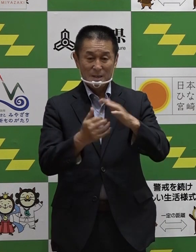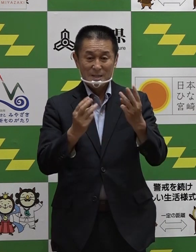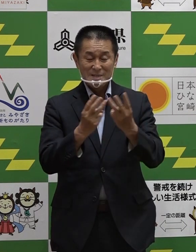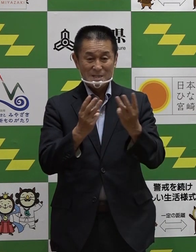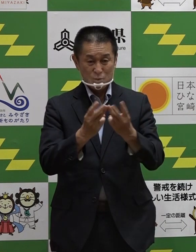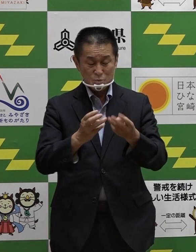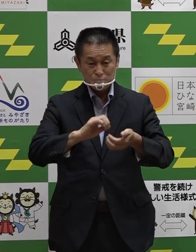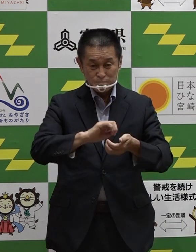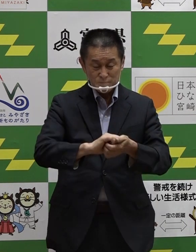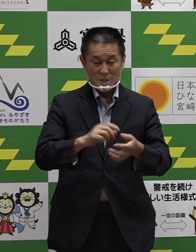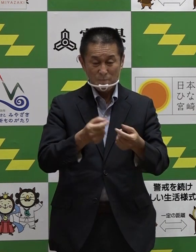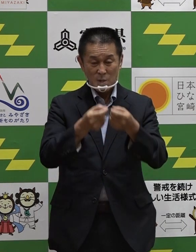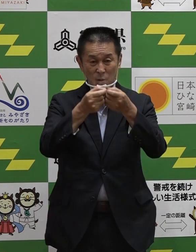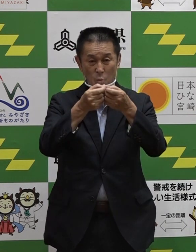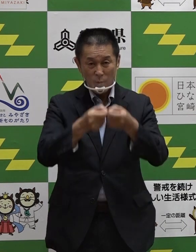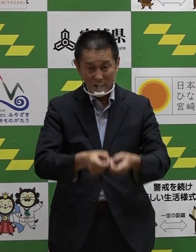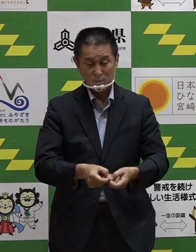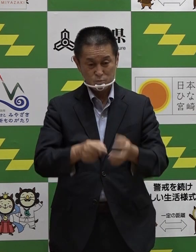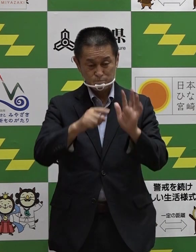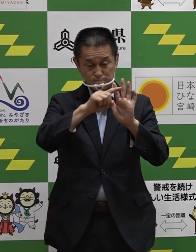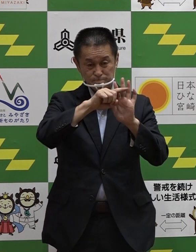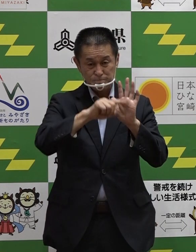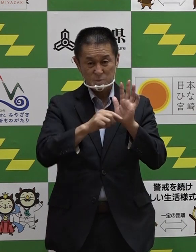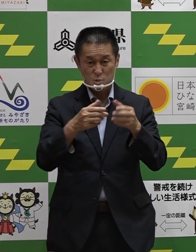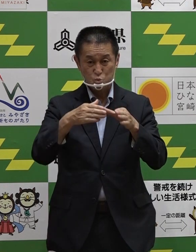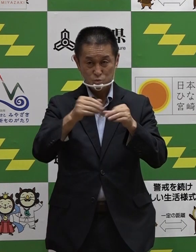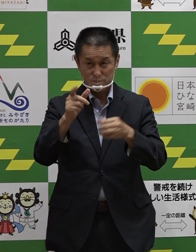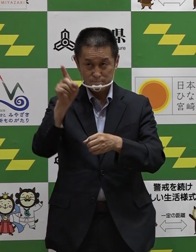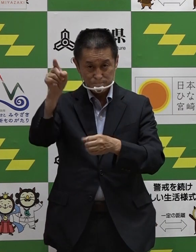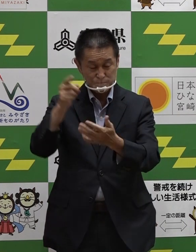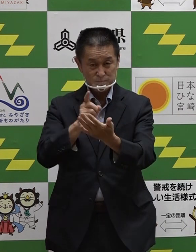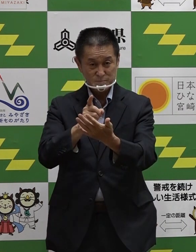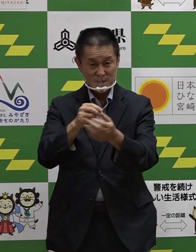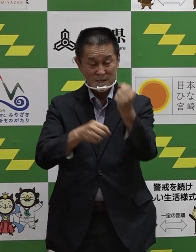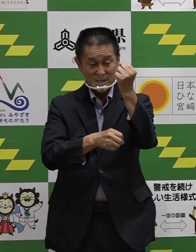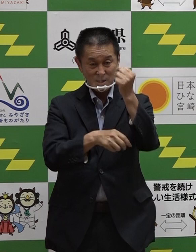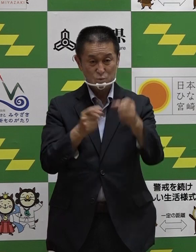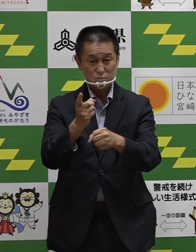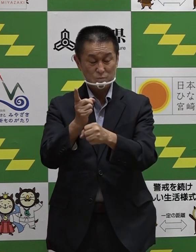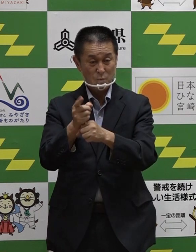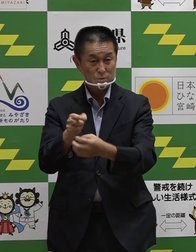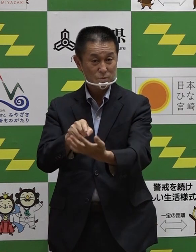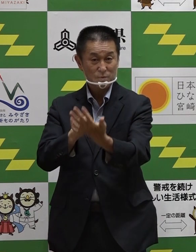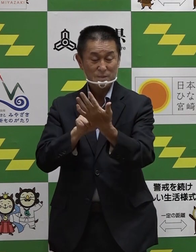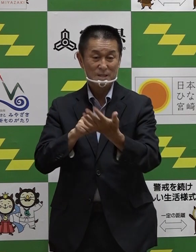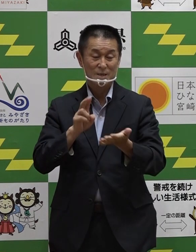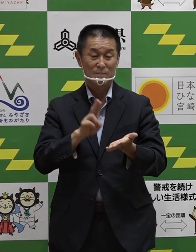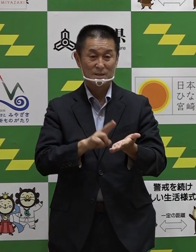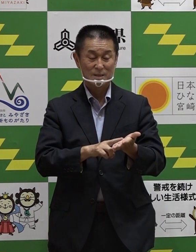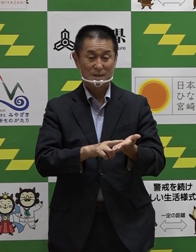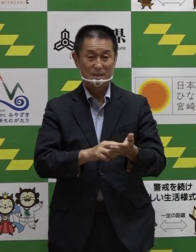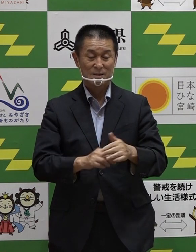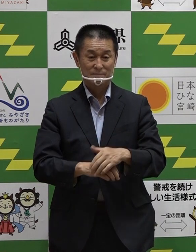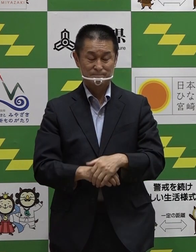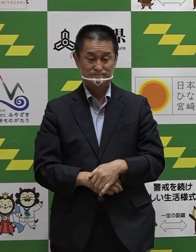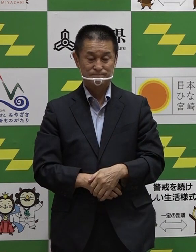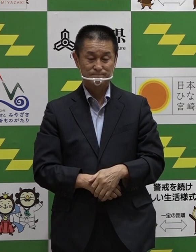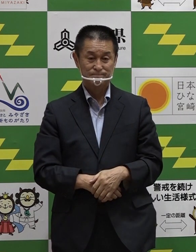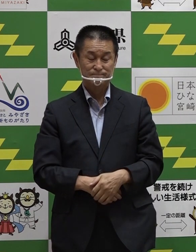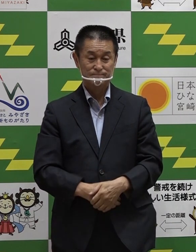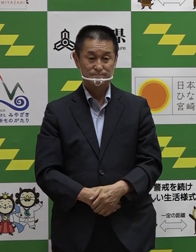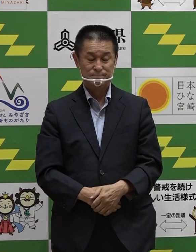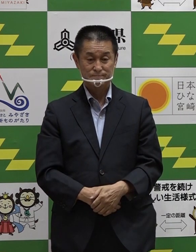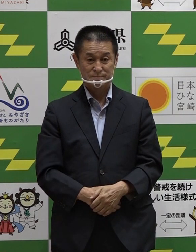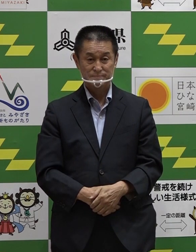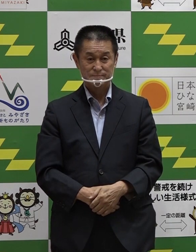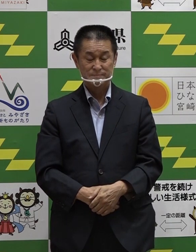ましても要件にしても細かくですね、国の方で基準を定めているということになろうかというふうに思っております